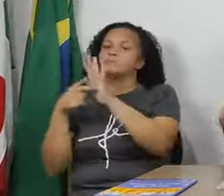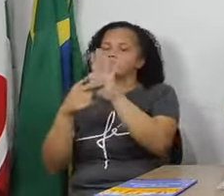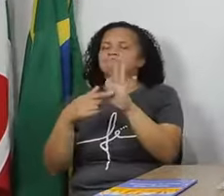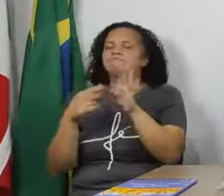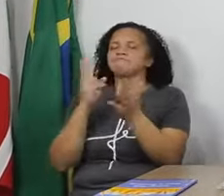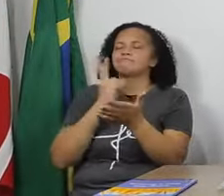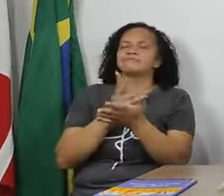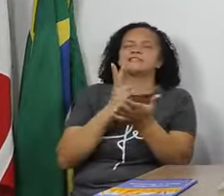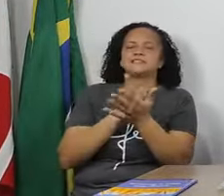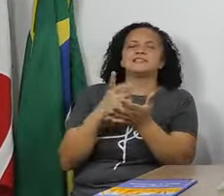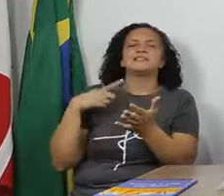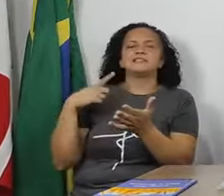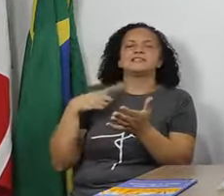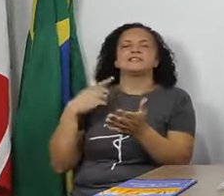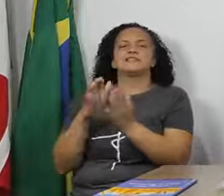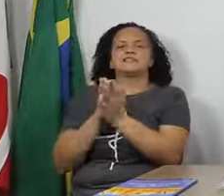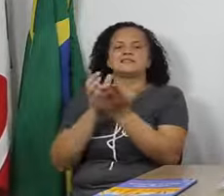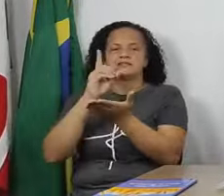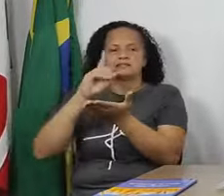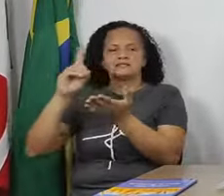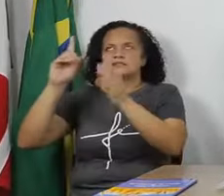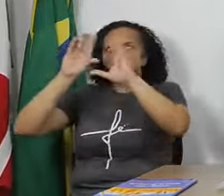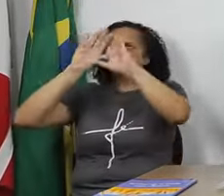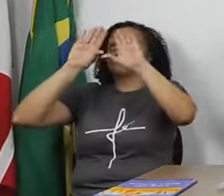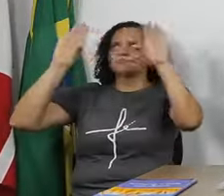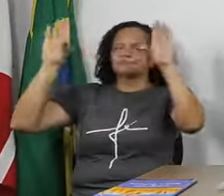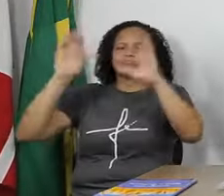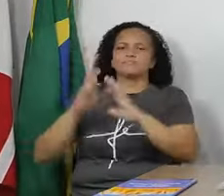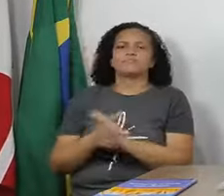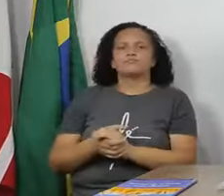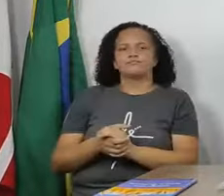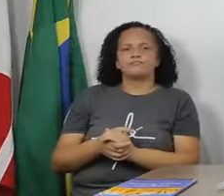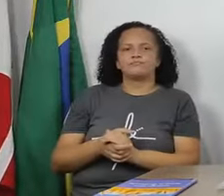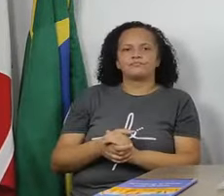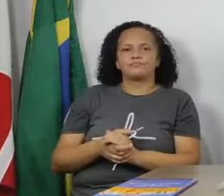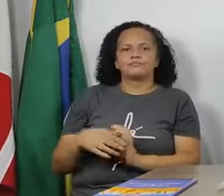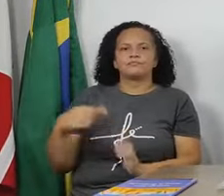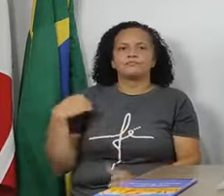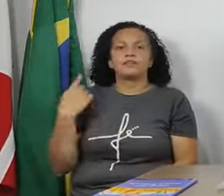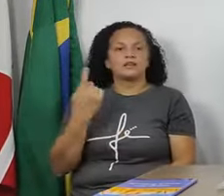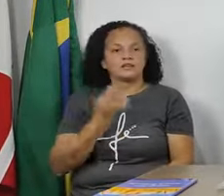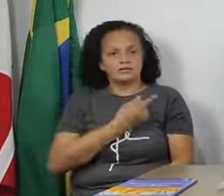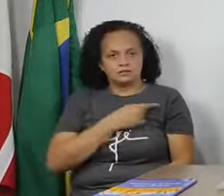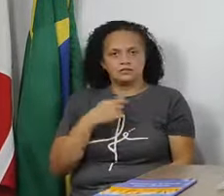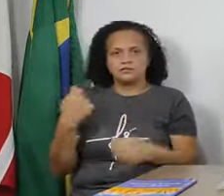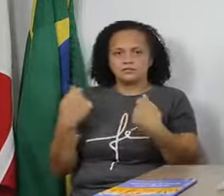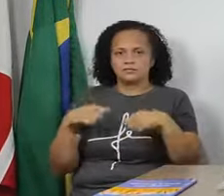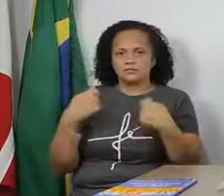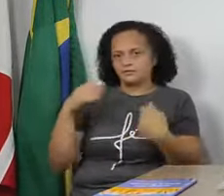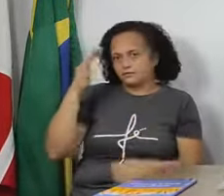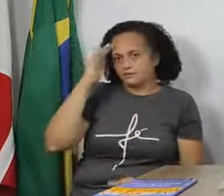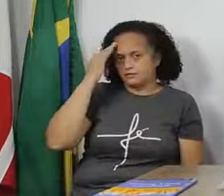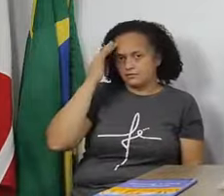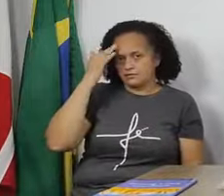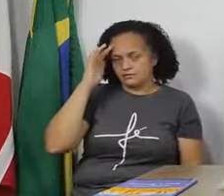céu, né? Então nós precisamos entender que os